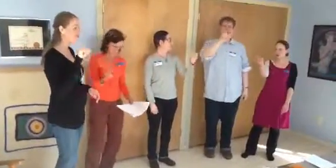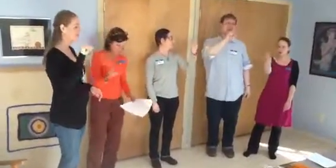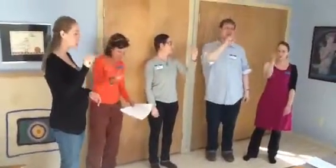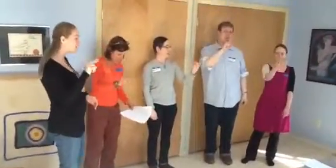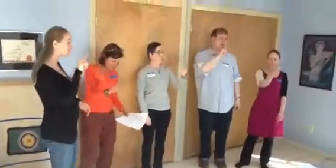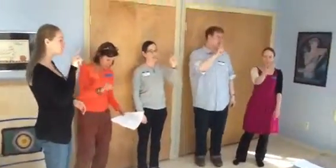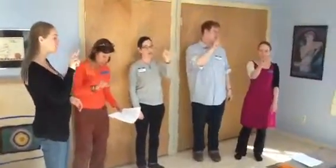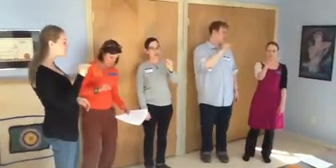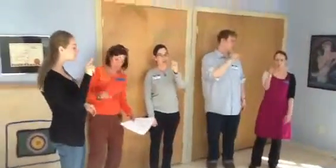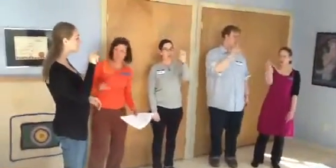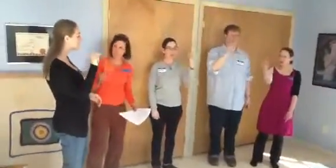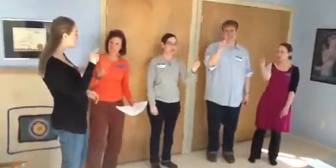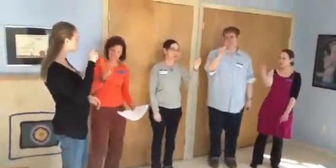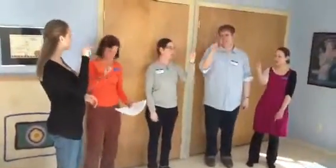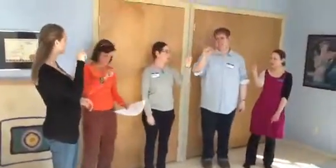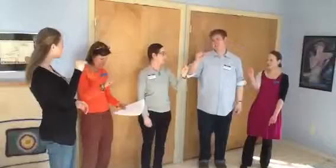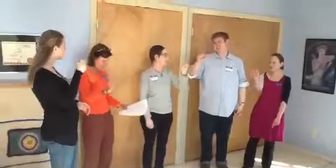Baby shark, do do